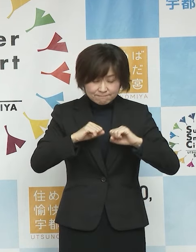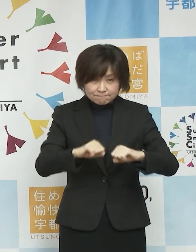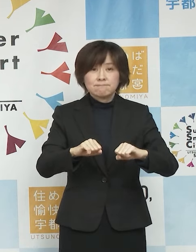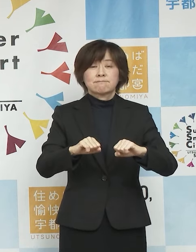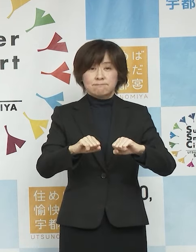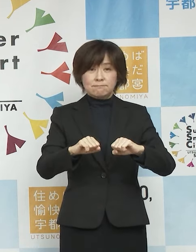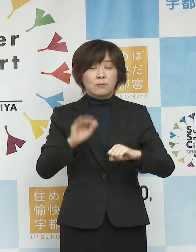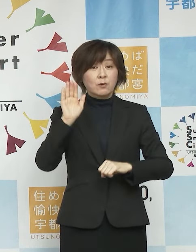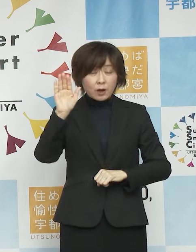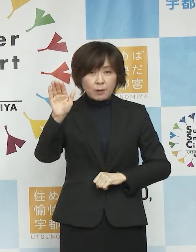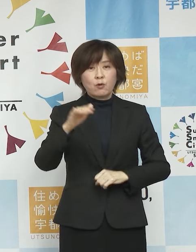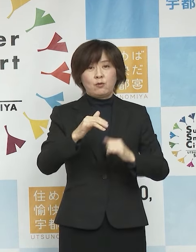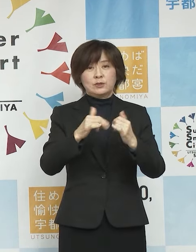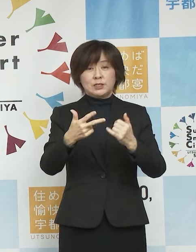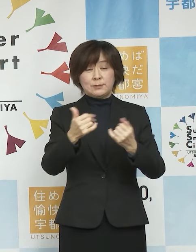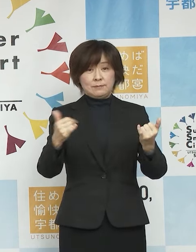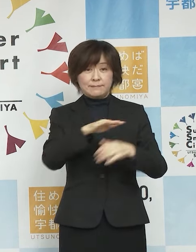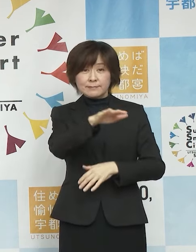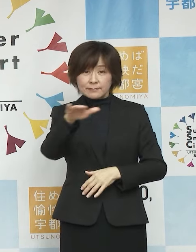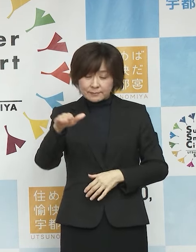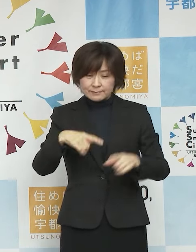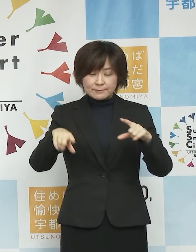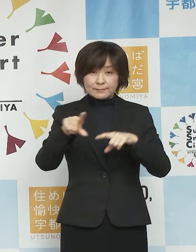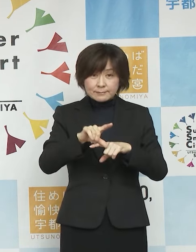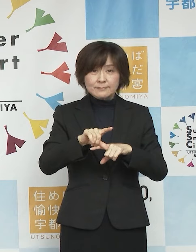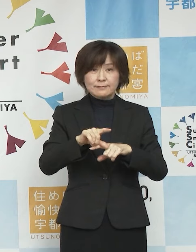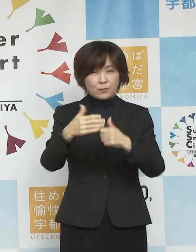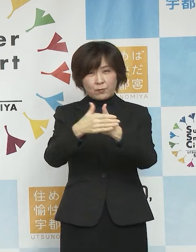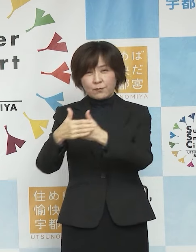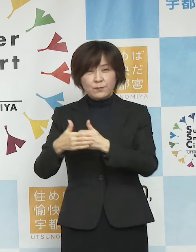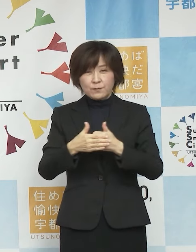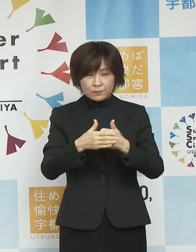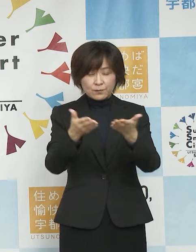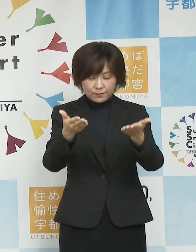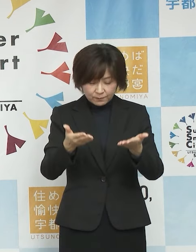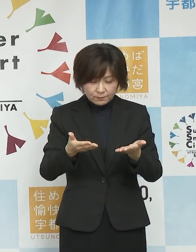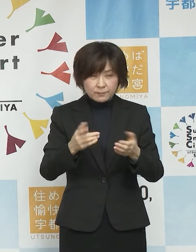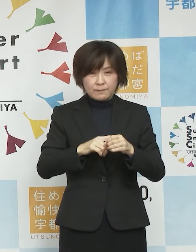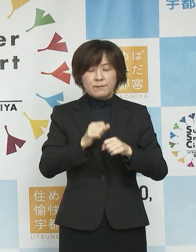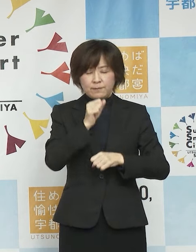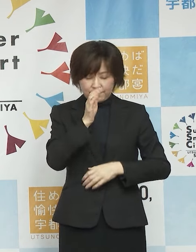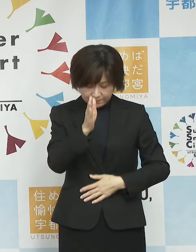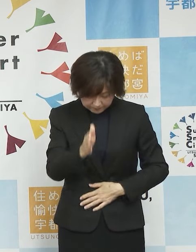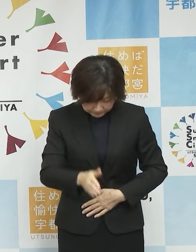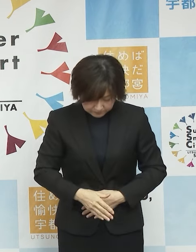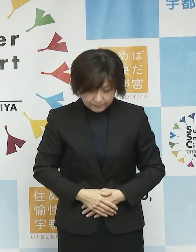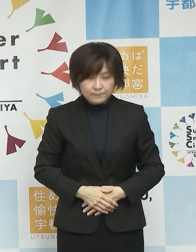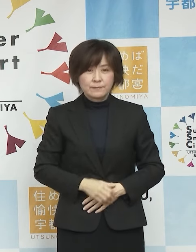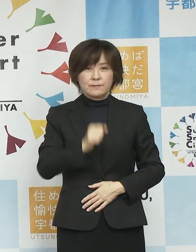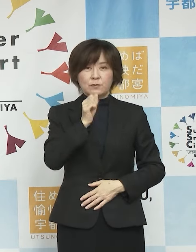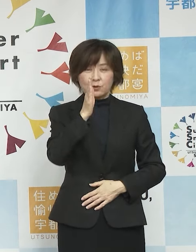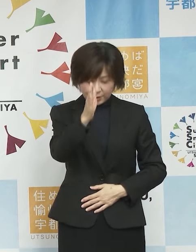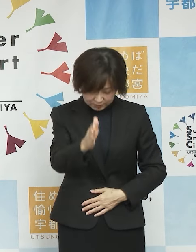ので、今後とも市民の皆様のなお一層のご協力を賜りますようお願いをいたします。どうぞよ